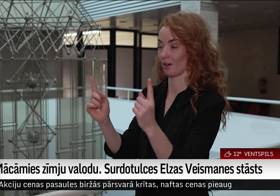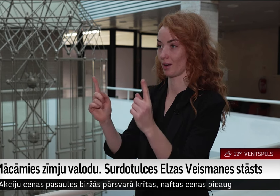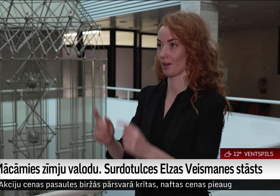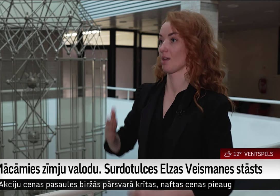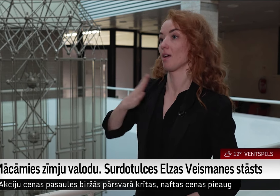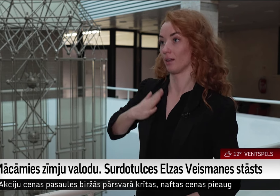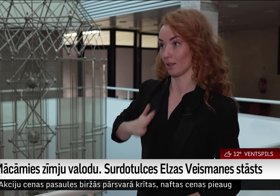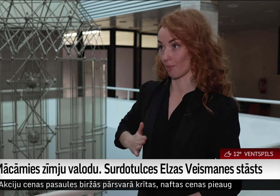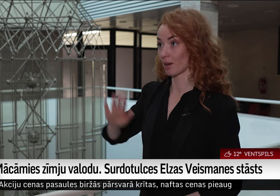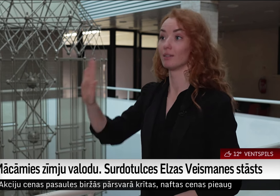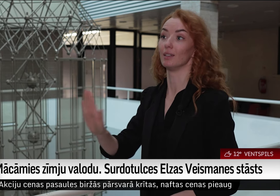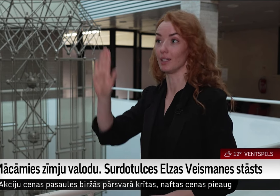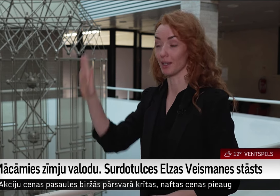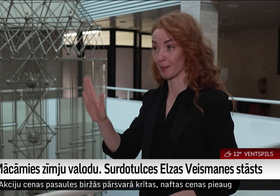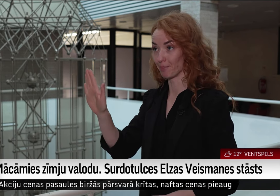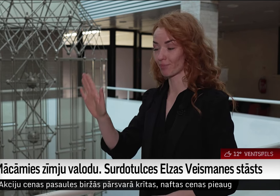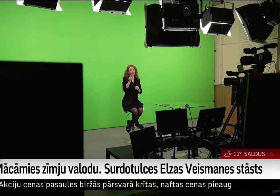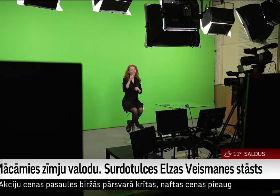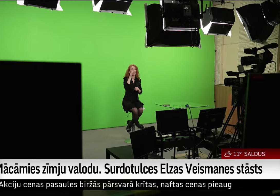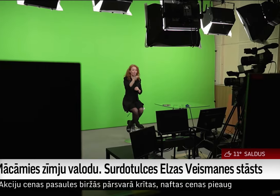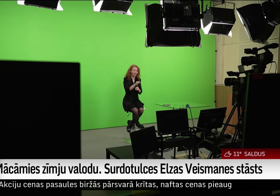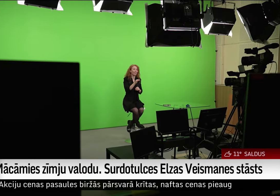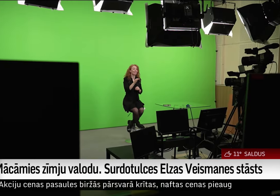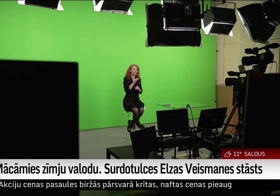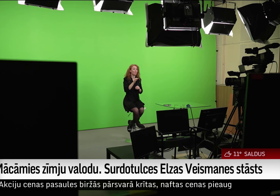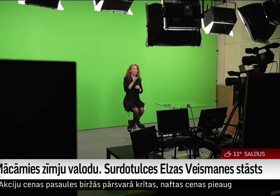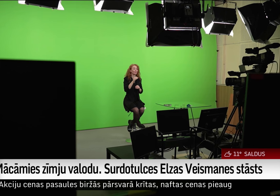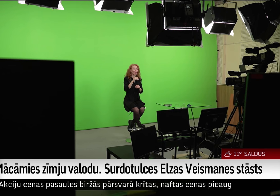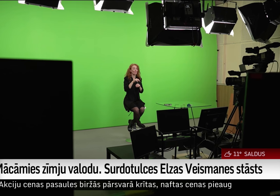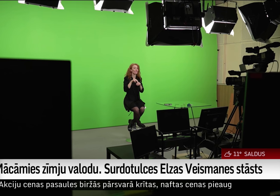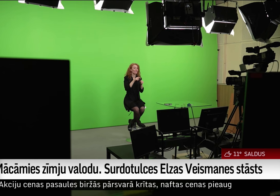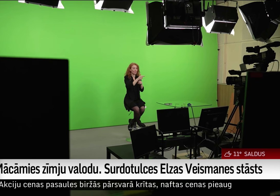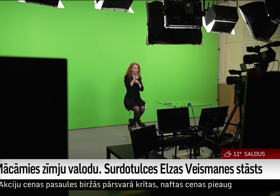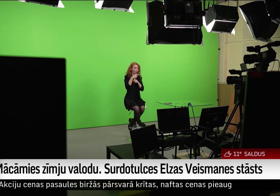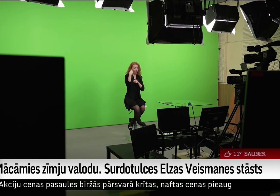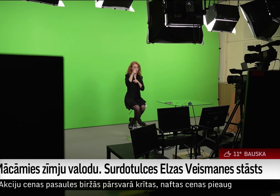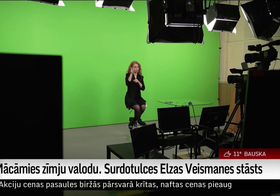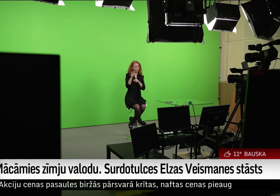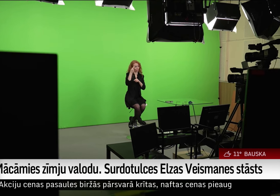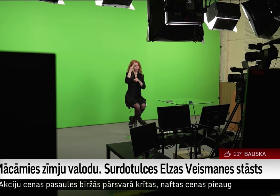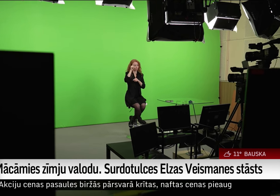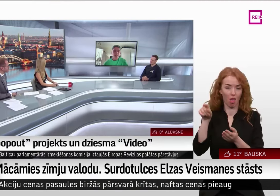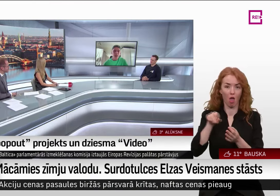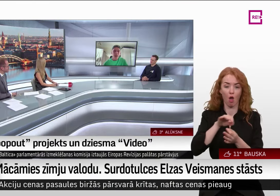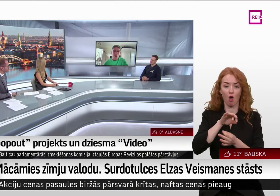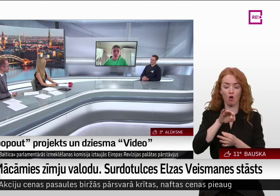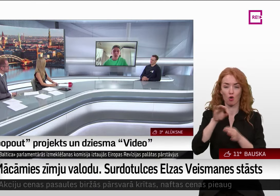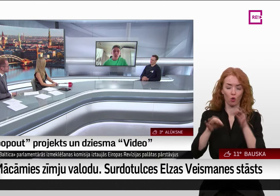garā. Laba diena. Video autoram tur bija jau pieredze būt šajā te kosmosa izziņas centrā. Viņš teica,